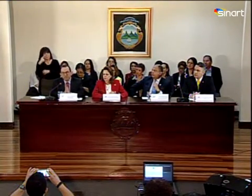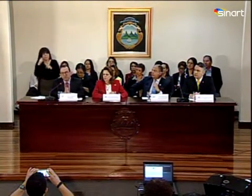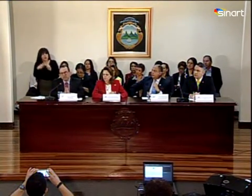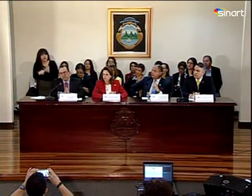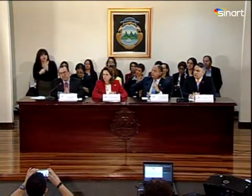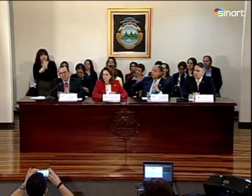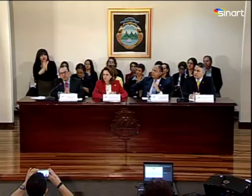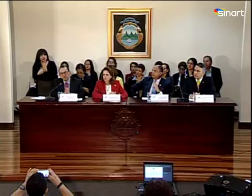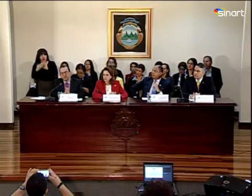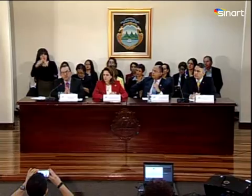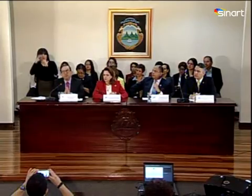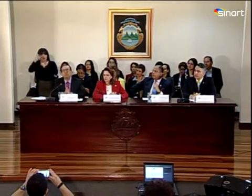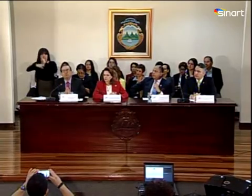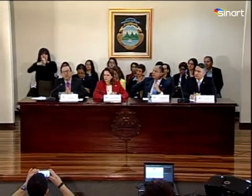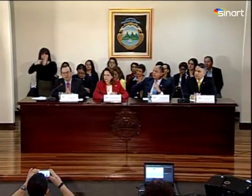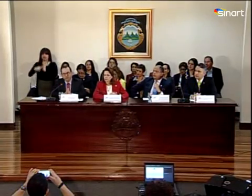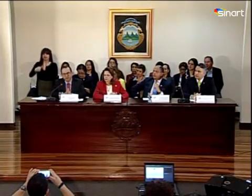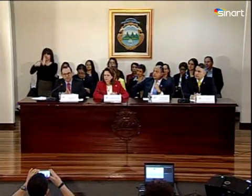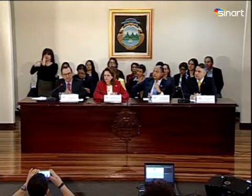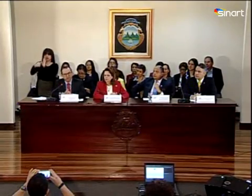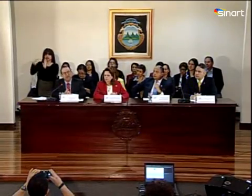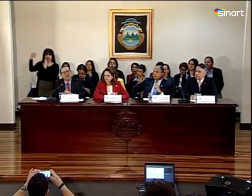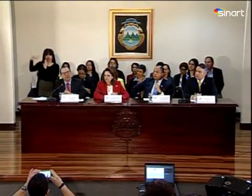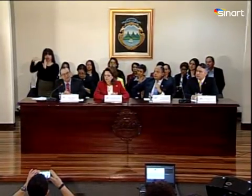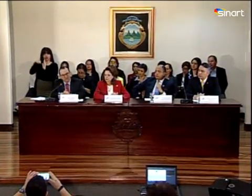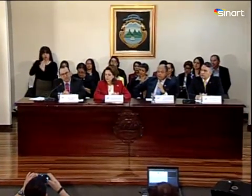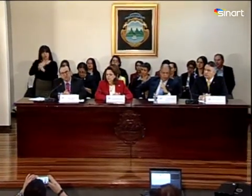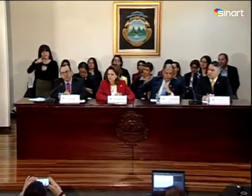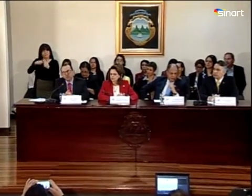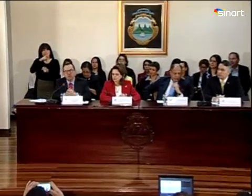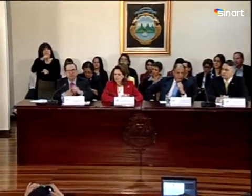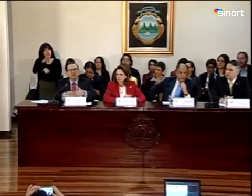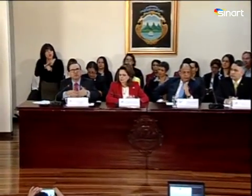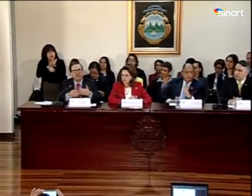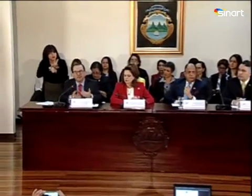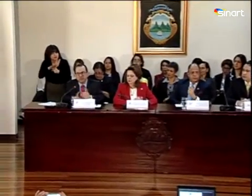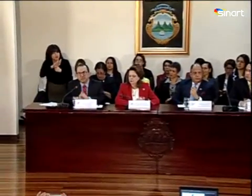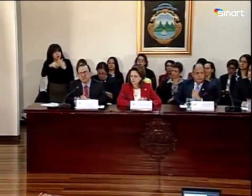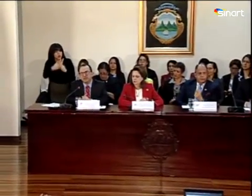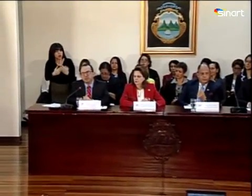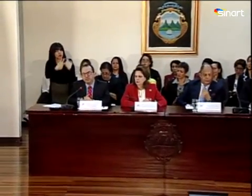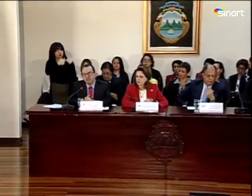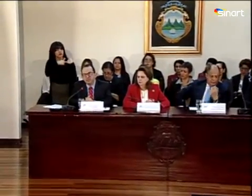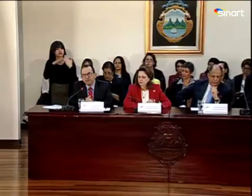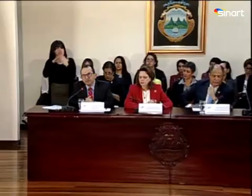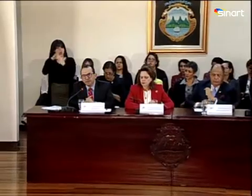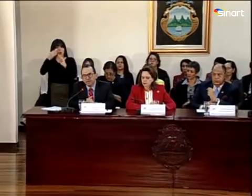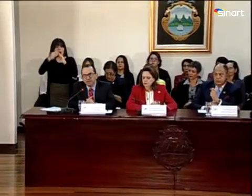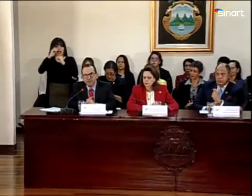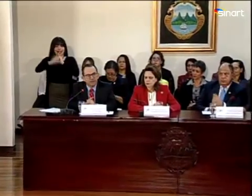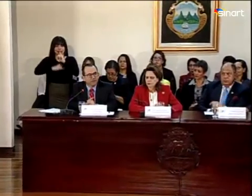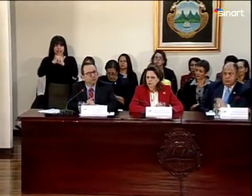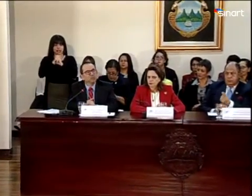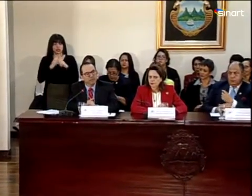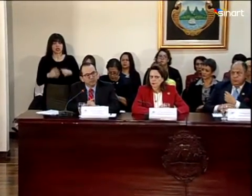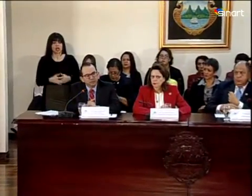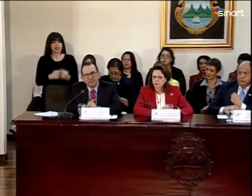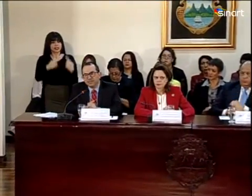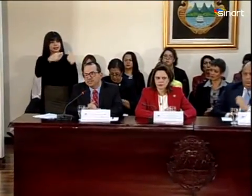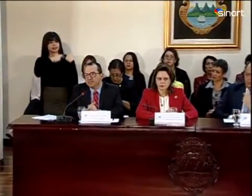demostrar ante la comunidad internacional que va a cumplir a cabalidad sus obligaciones ante la comunidad internacional,